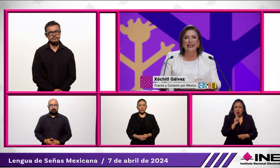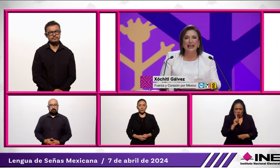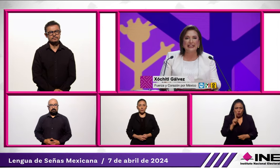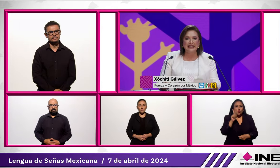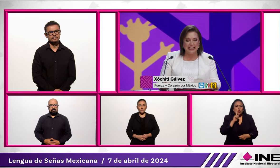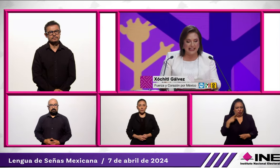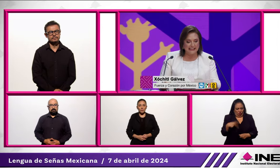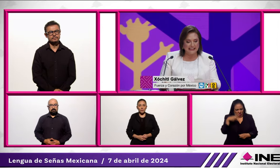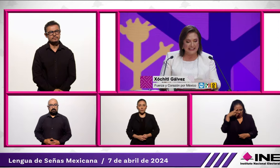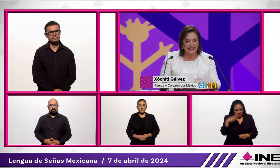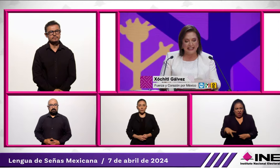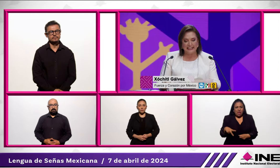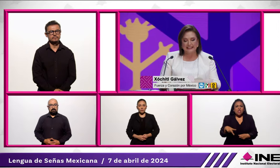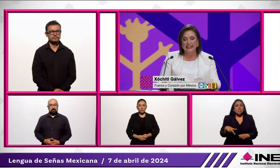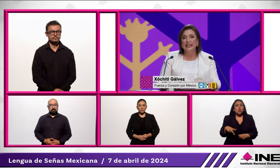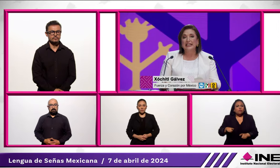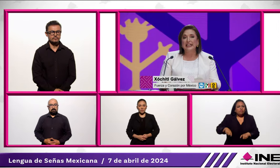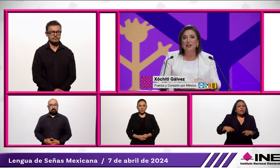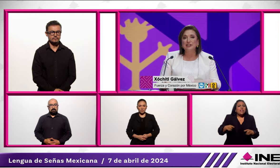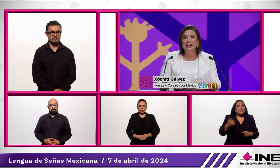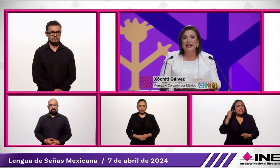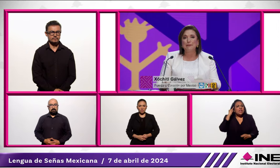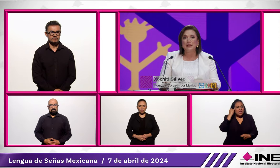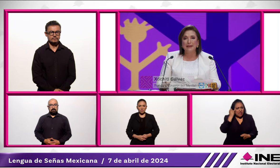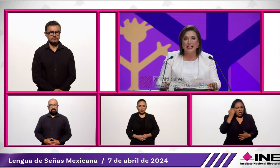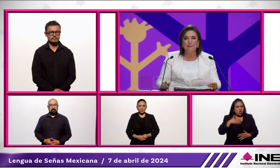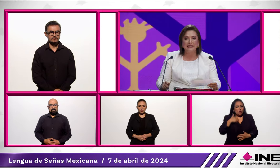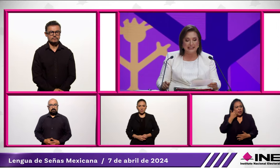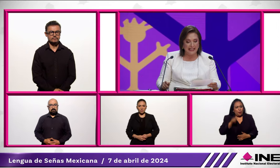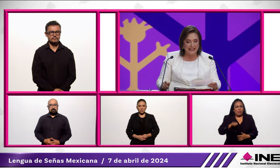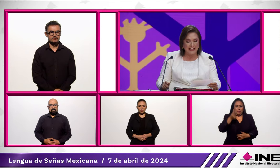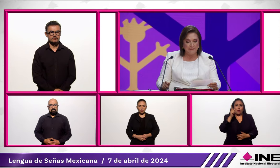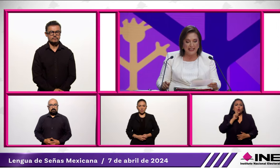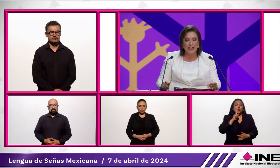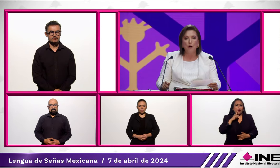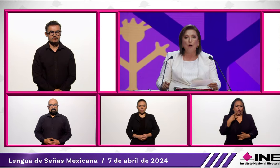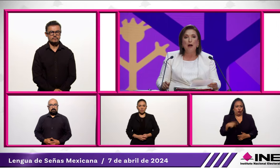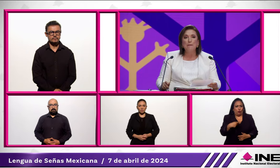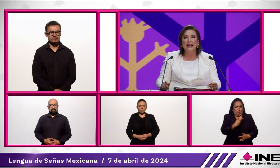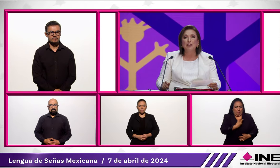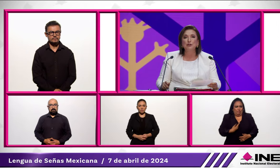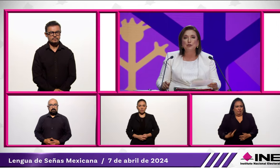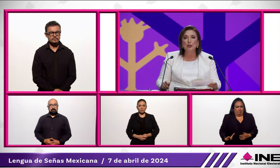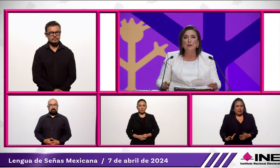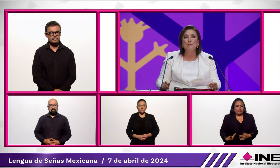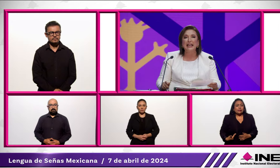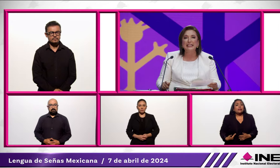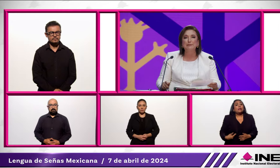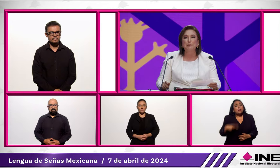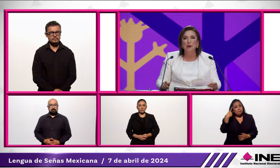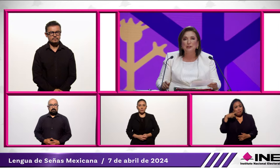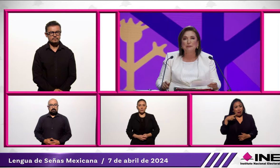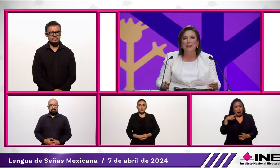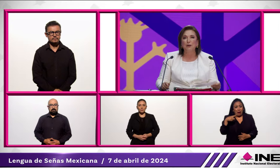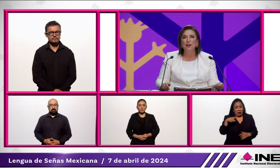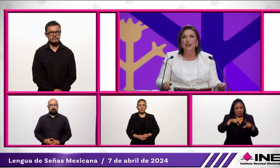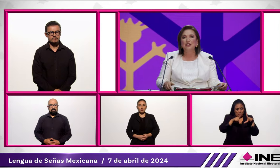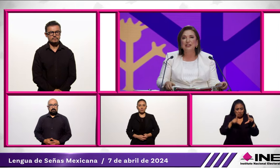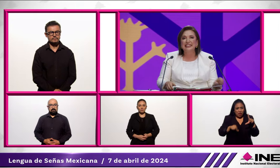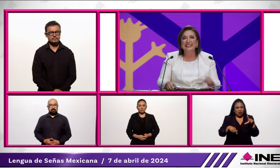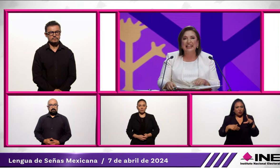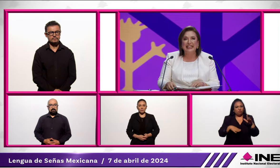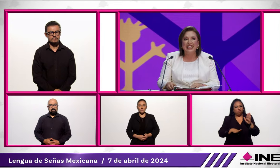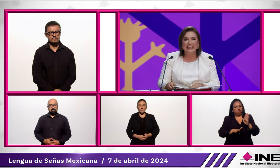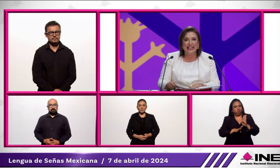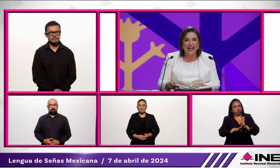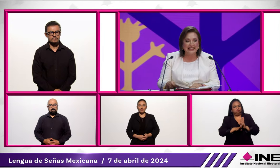mujer mexicana de raíces indígenas. Quiero ser la primera presidenta de México para construir un país próspero,